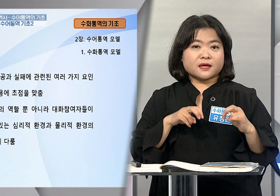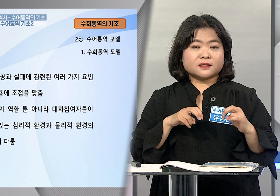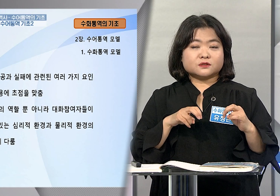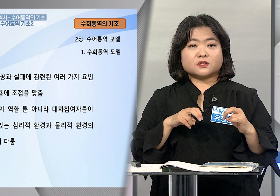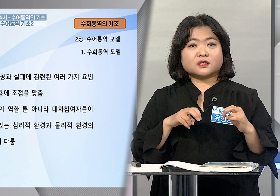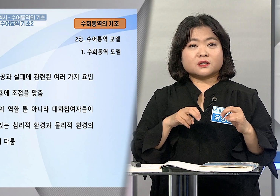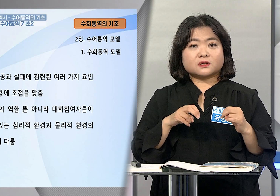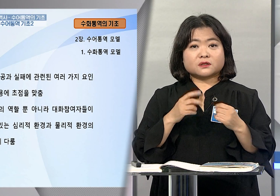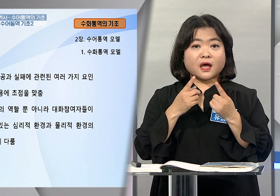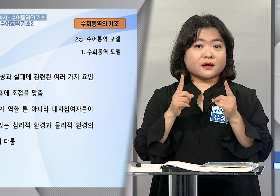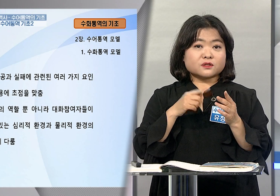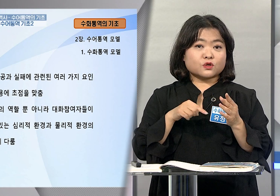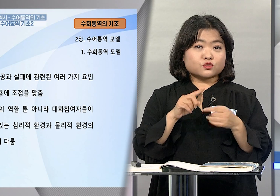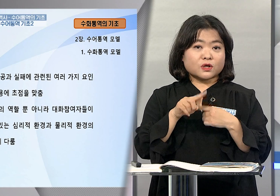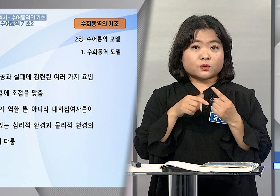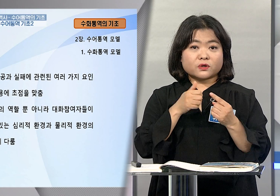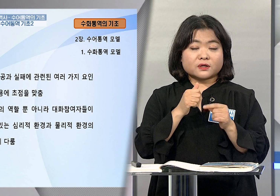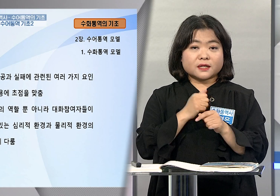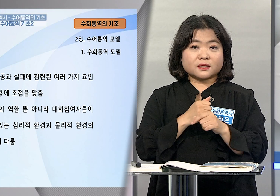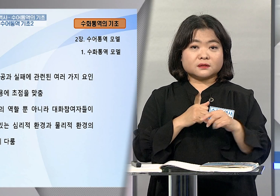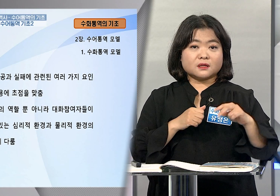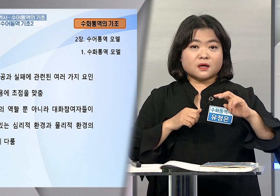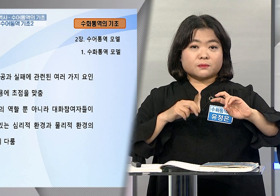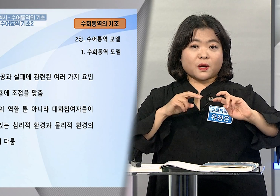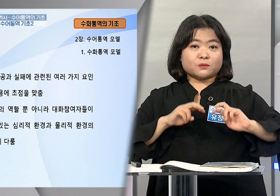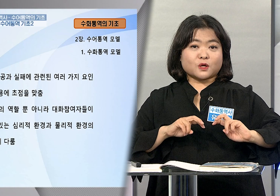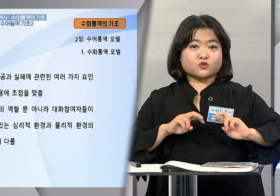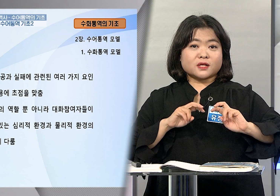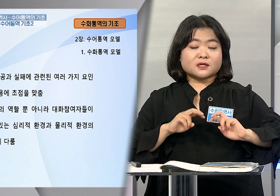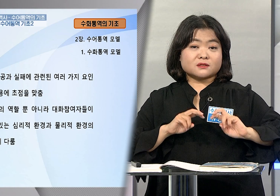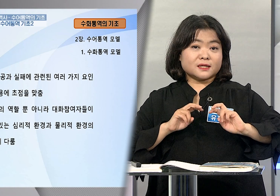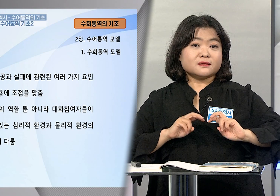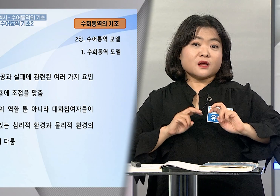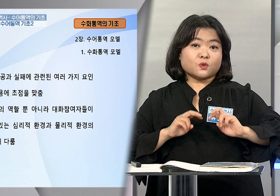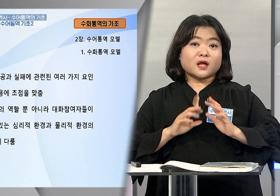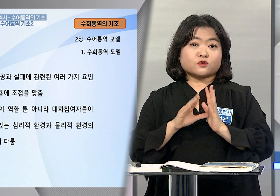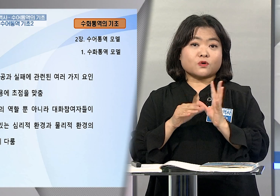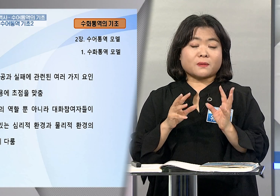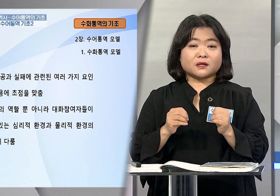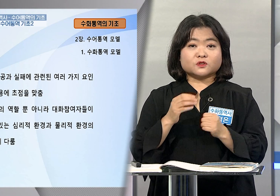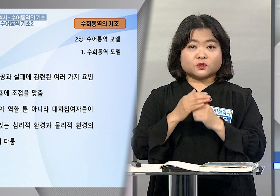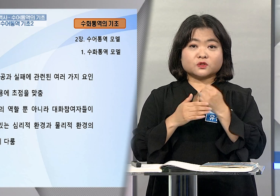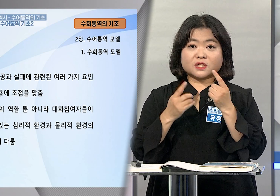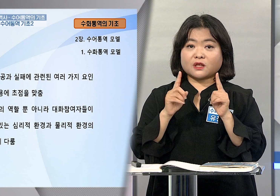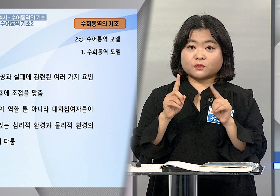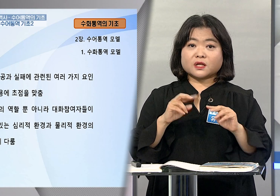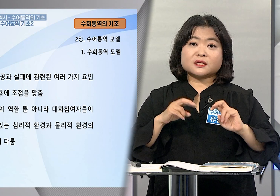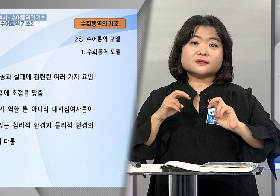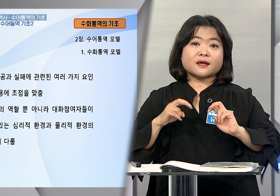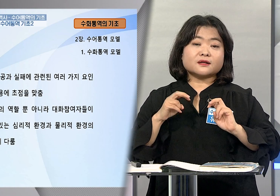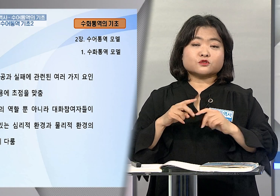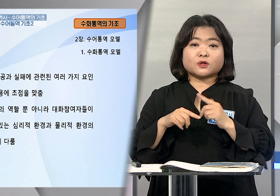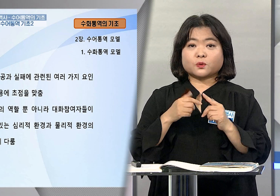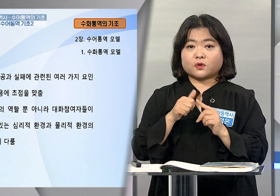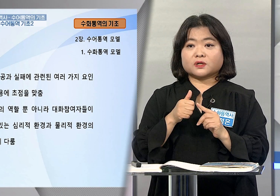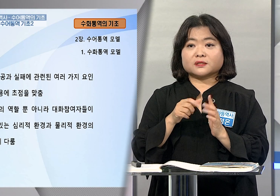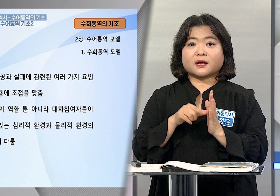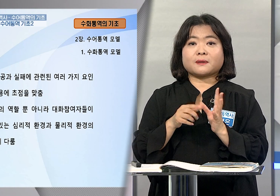1대1, 저희 대학에서 수화 통역을 할 때는 바로 마주 앉아서 1대1로 하는 경우가 많거든요. 특히 대구대는 1대1 수화 통역일 때가